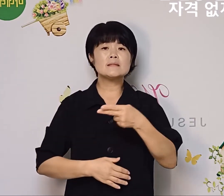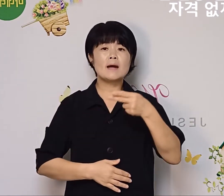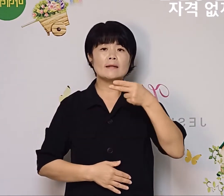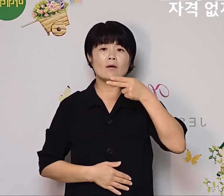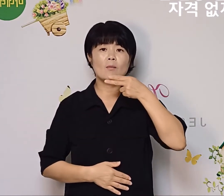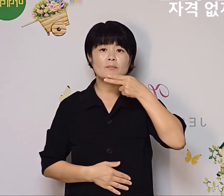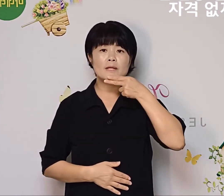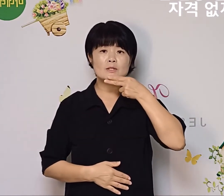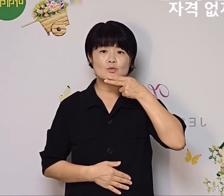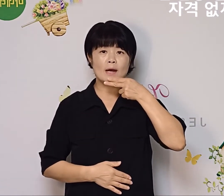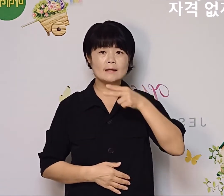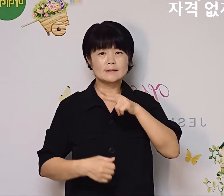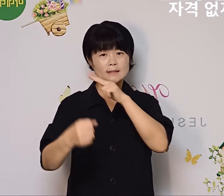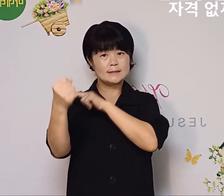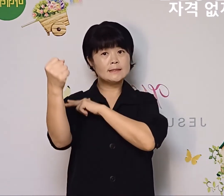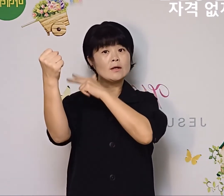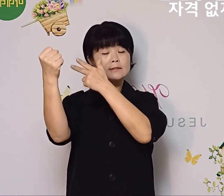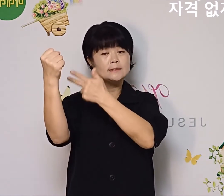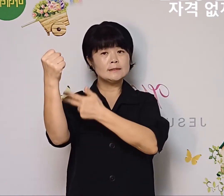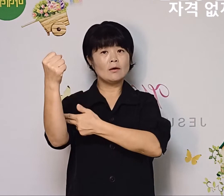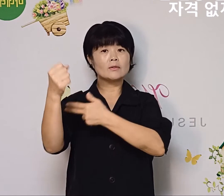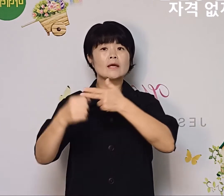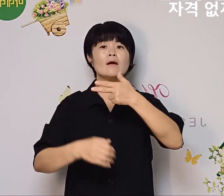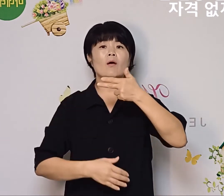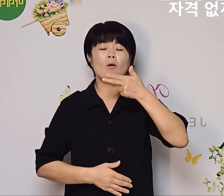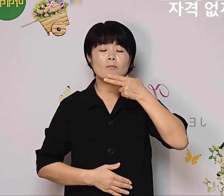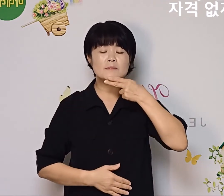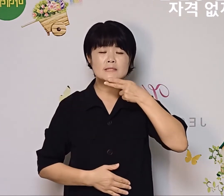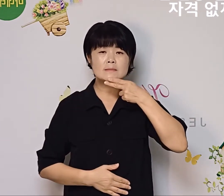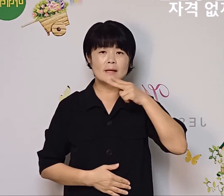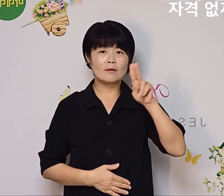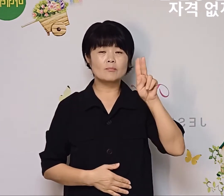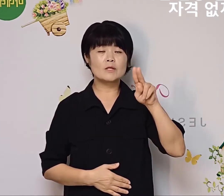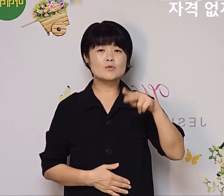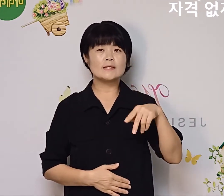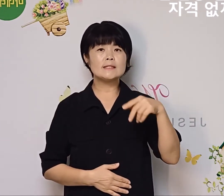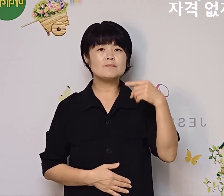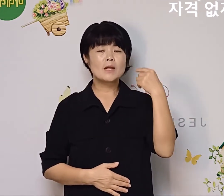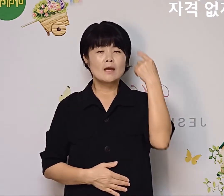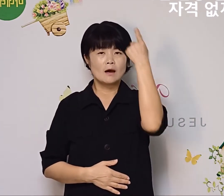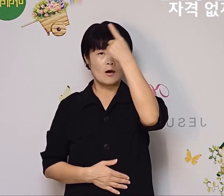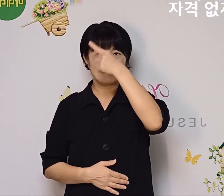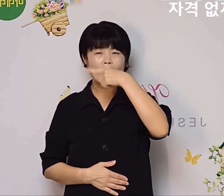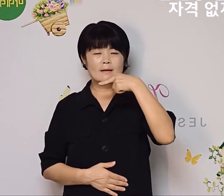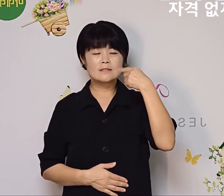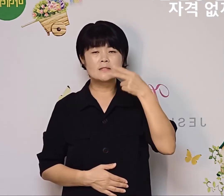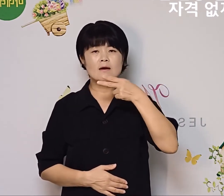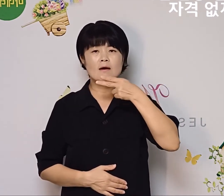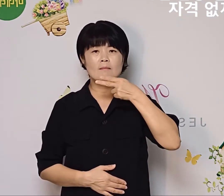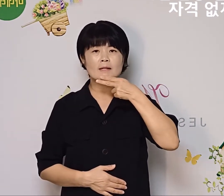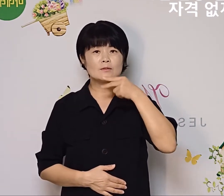없지만 없다수와 그러니까 능력은 어떻게 해요? 없지만 없다수와는 빵점 할 때 우리